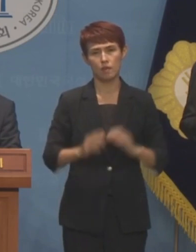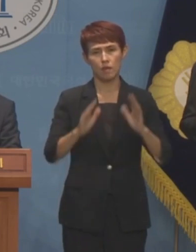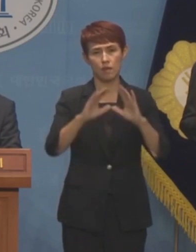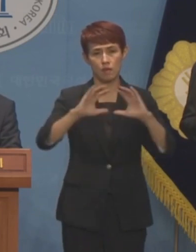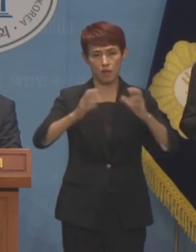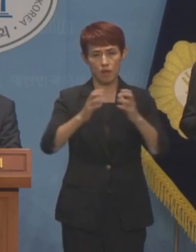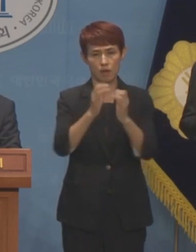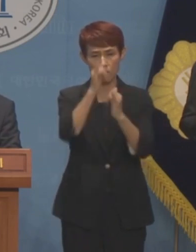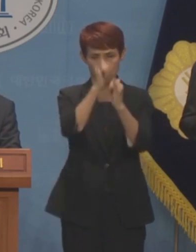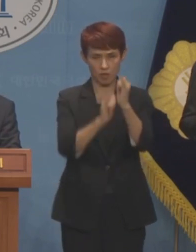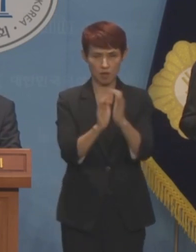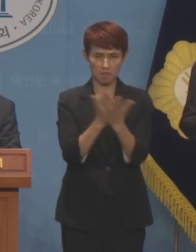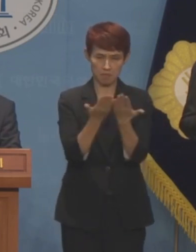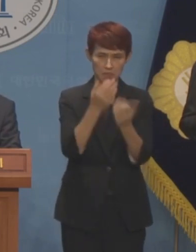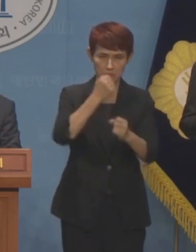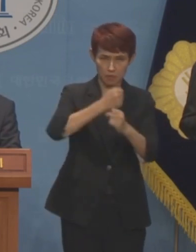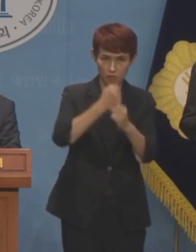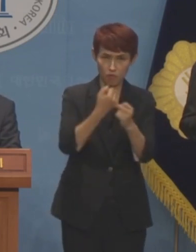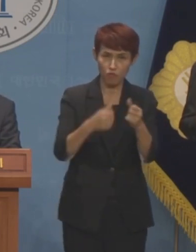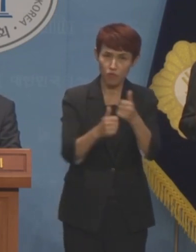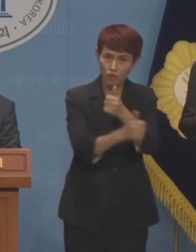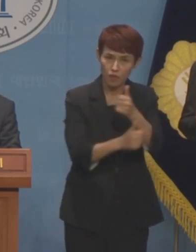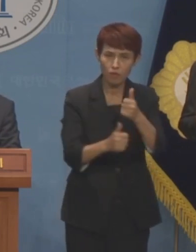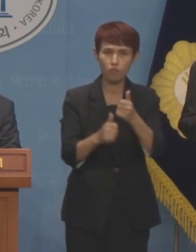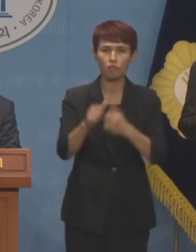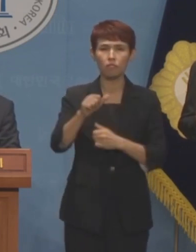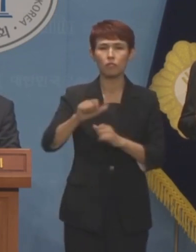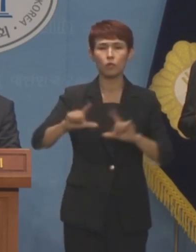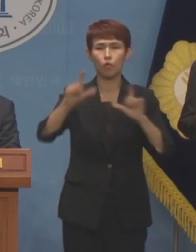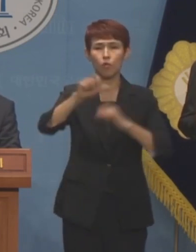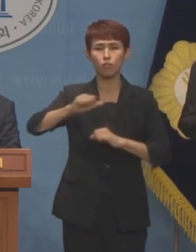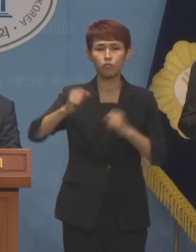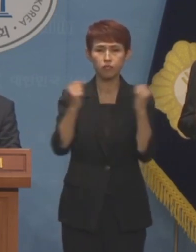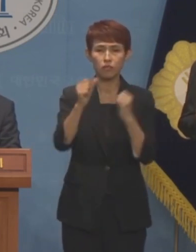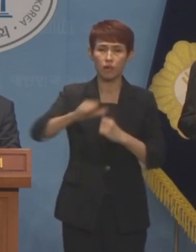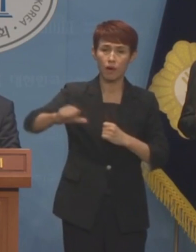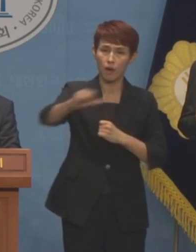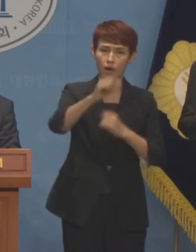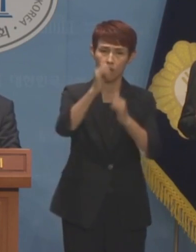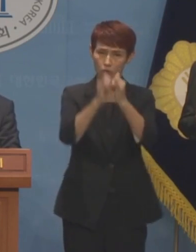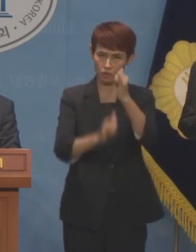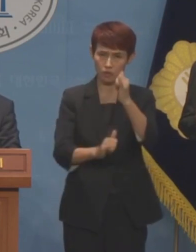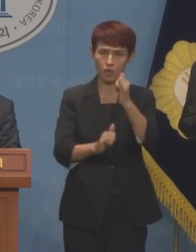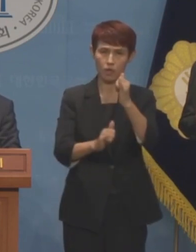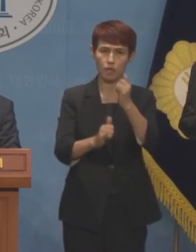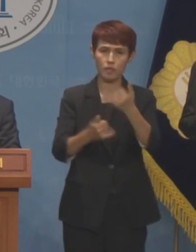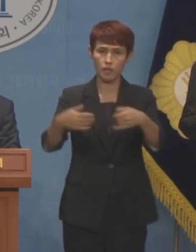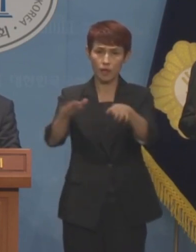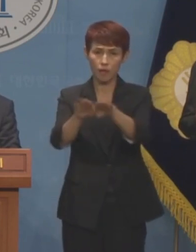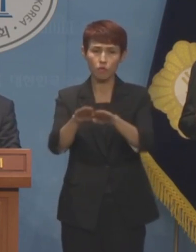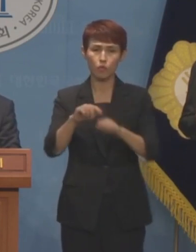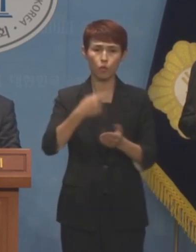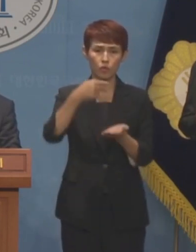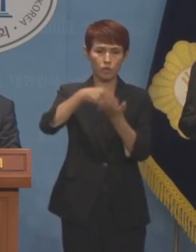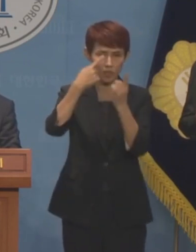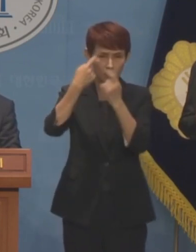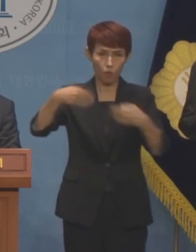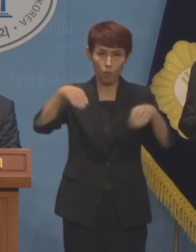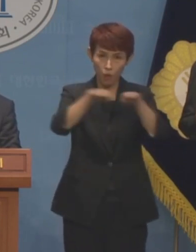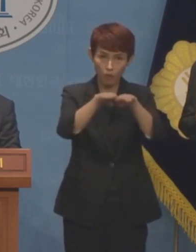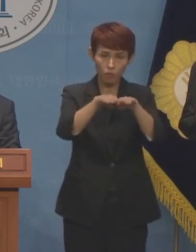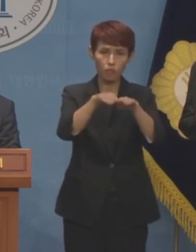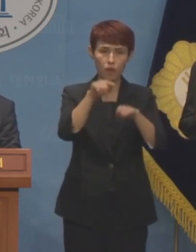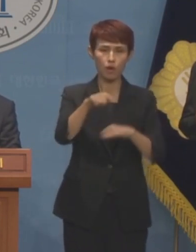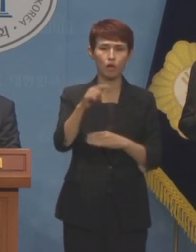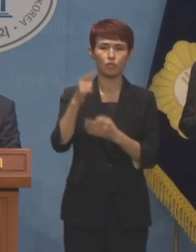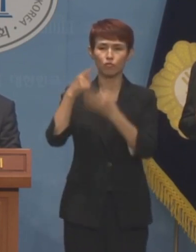국사편찬위원회, 한국학중앙연구원, 동북아역사재단 그리고 독립기념관 모두 윤석열 정권에 의해 뉴라이트